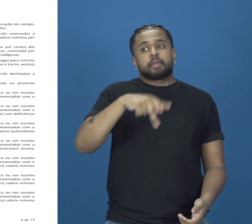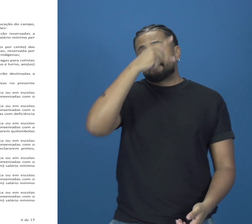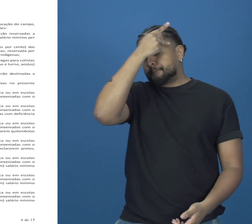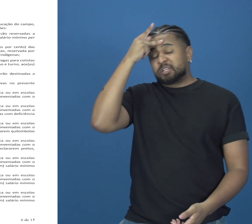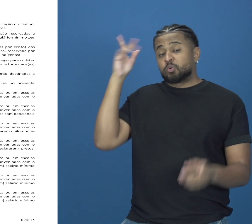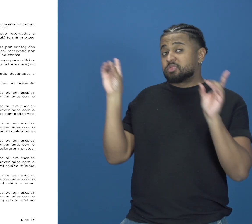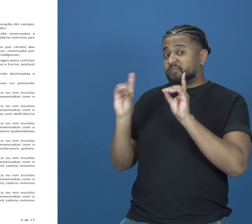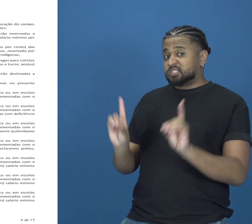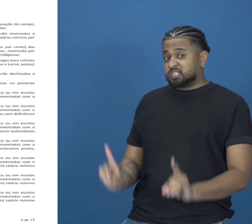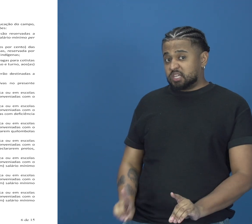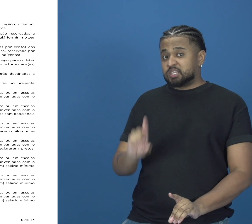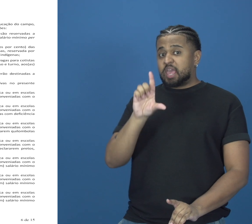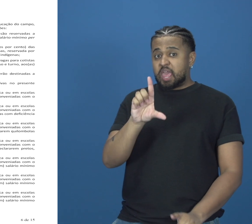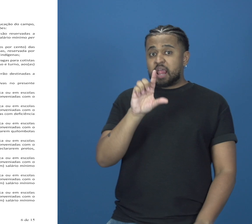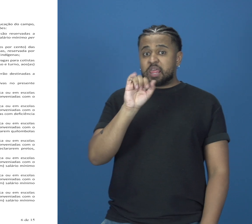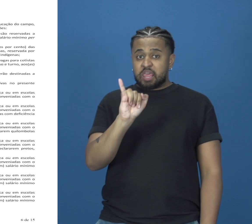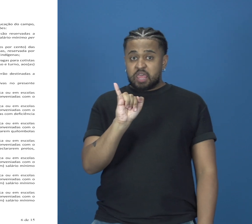com deficiência,